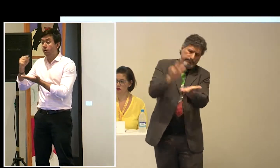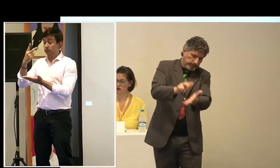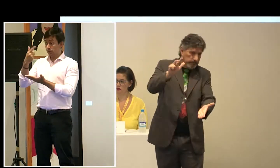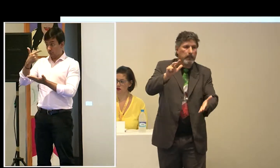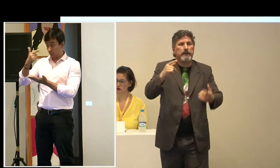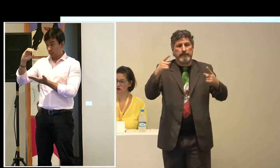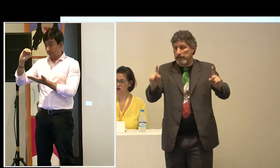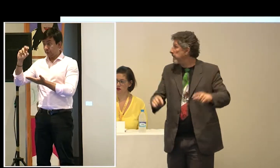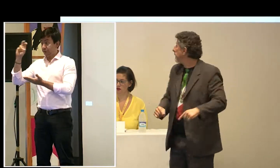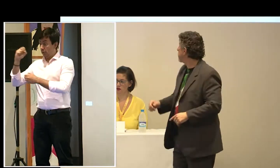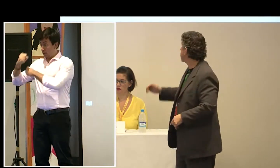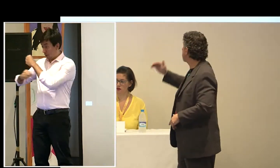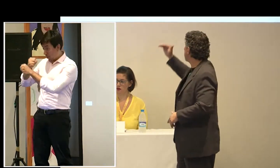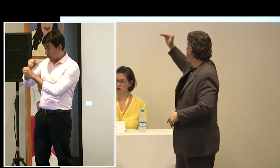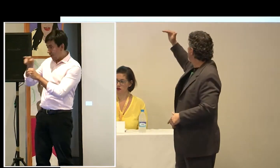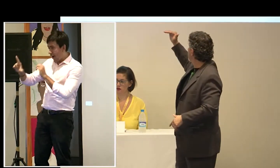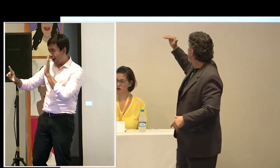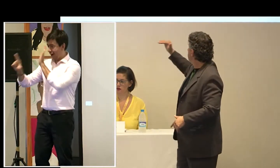surda.